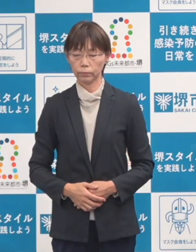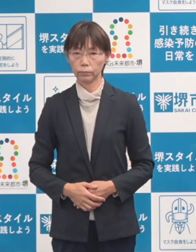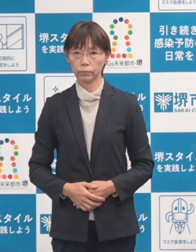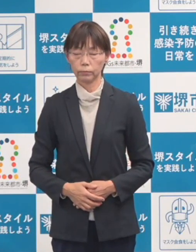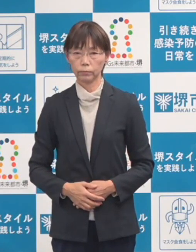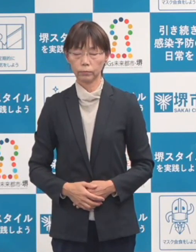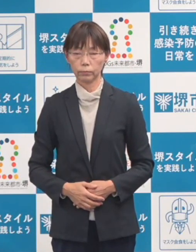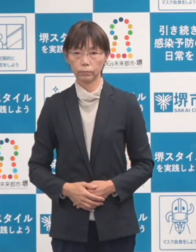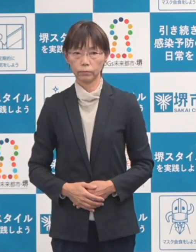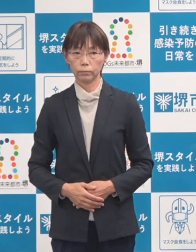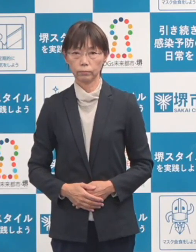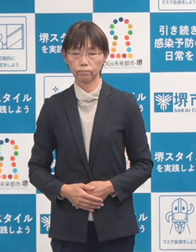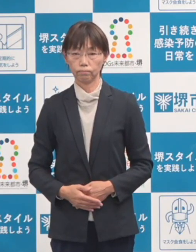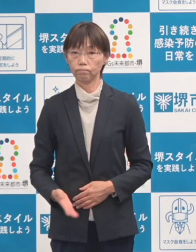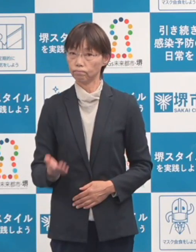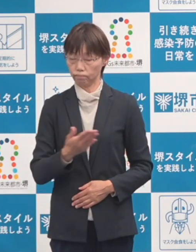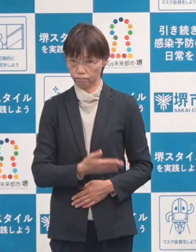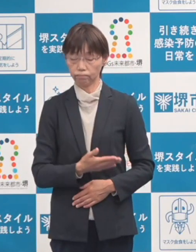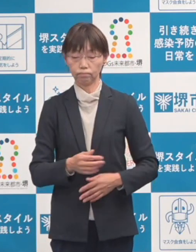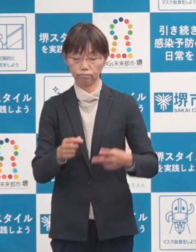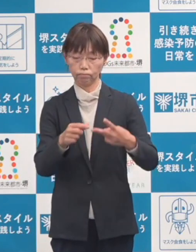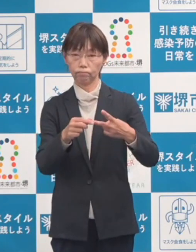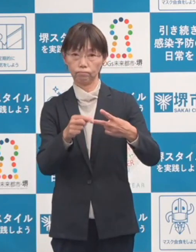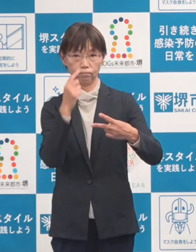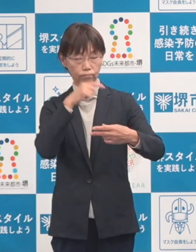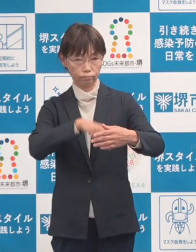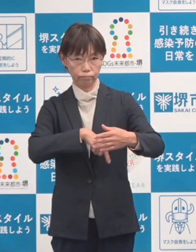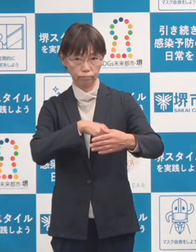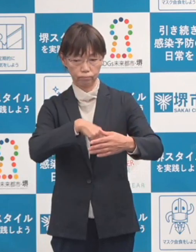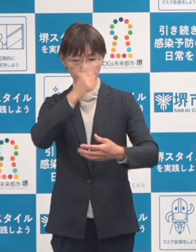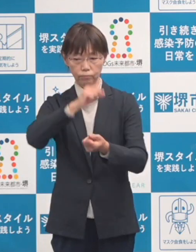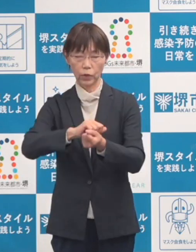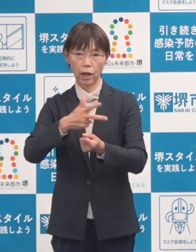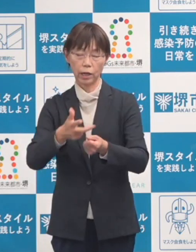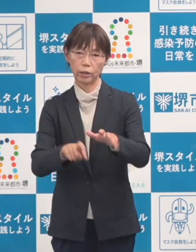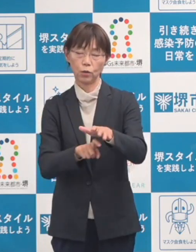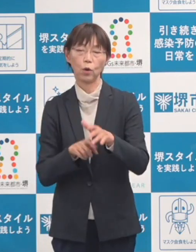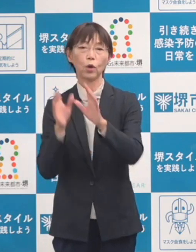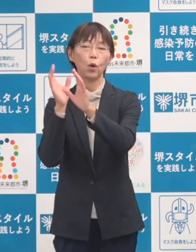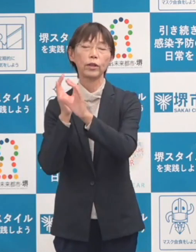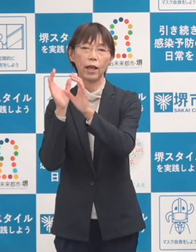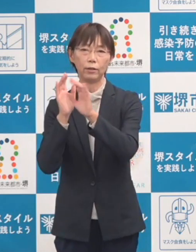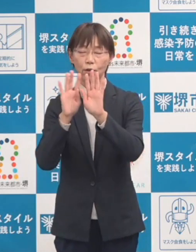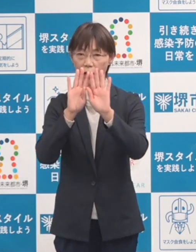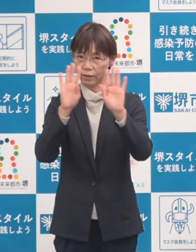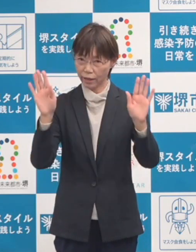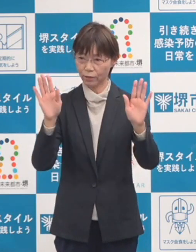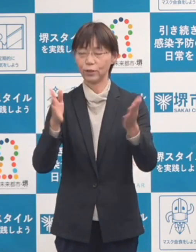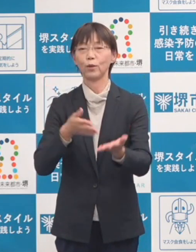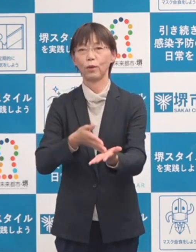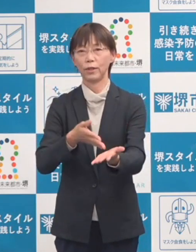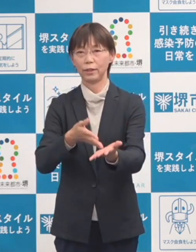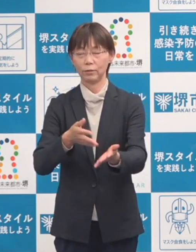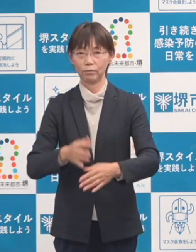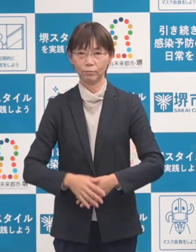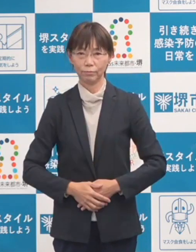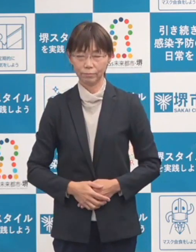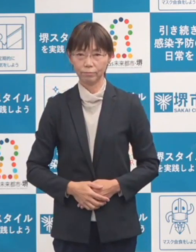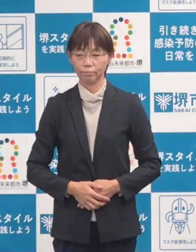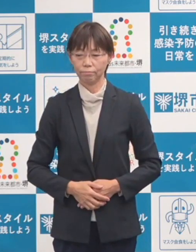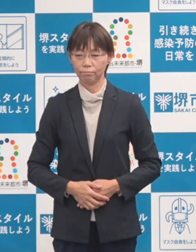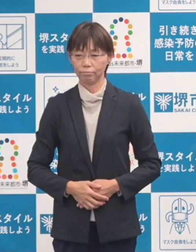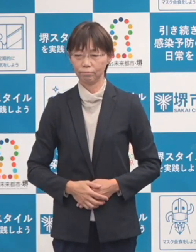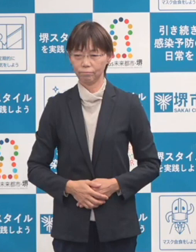はい、続きまして、堺市農業祭の開催についてお伝えをいたします。はい、毎